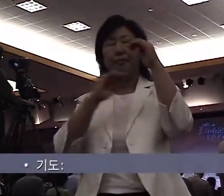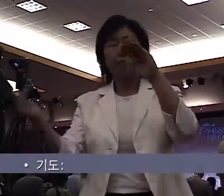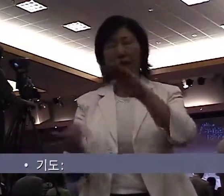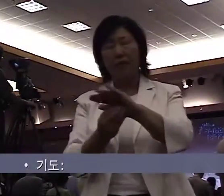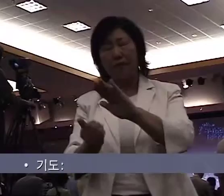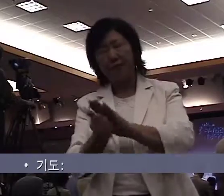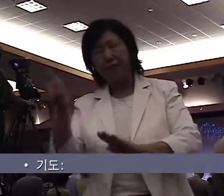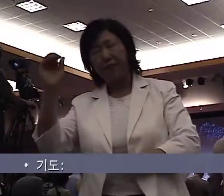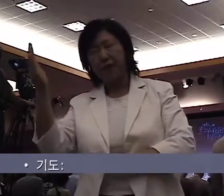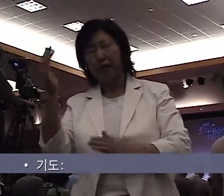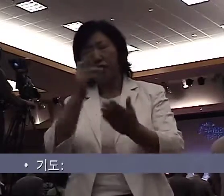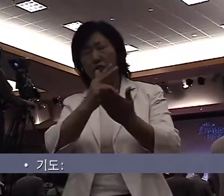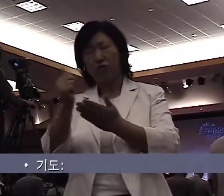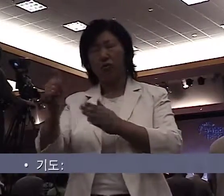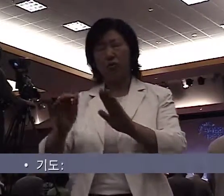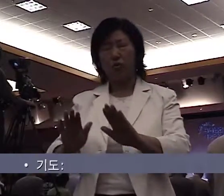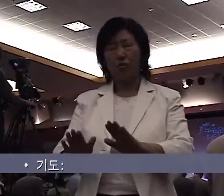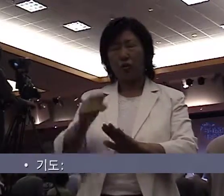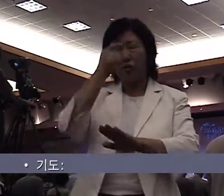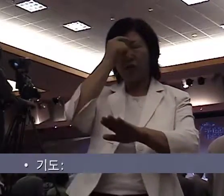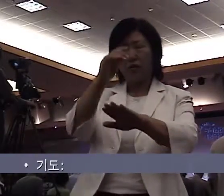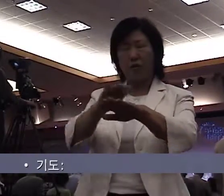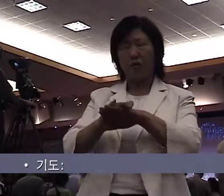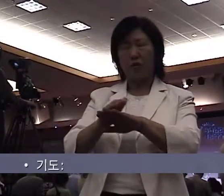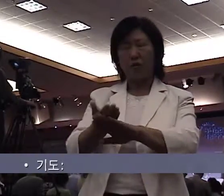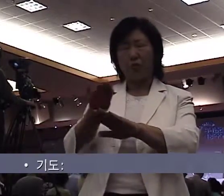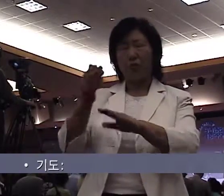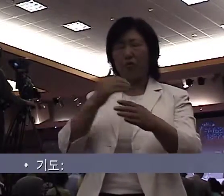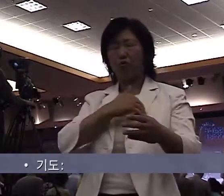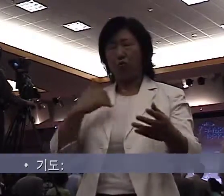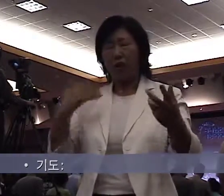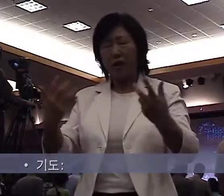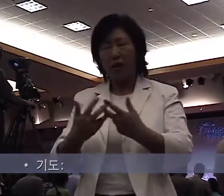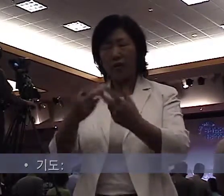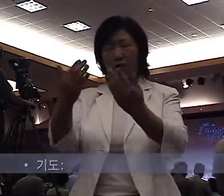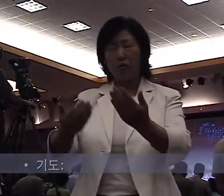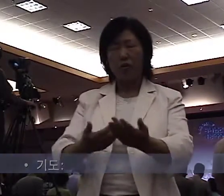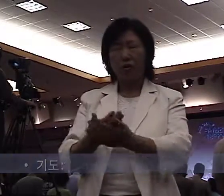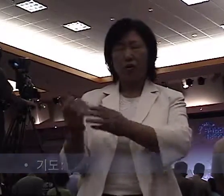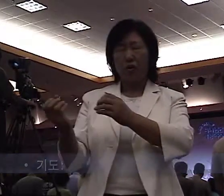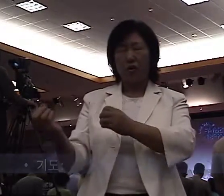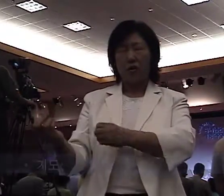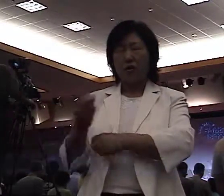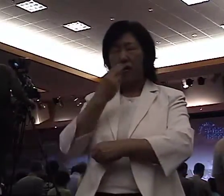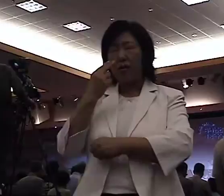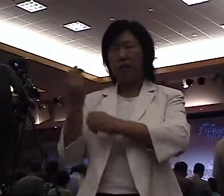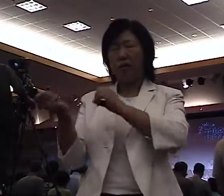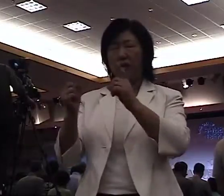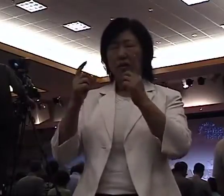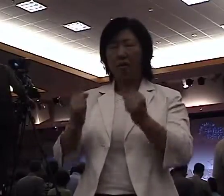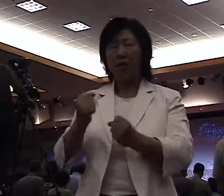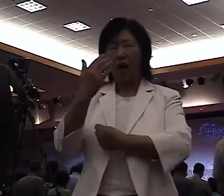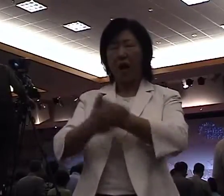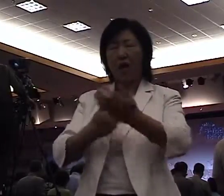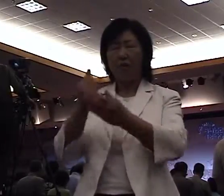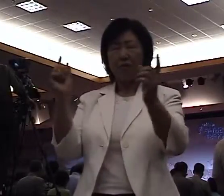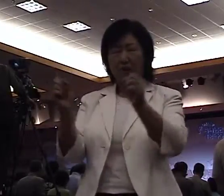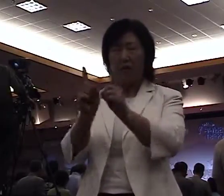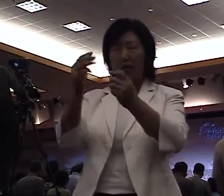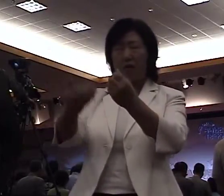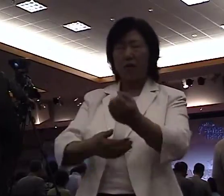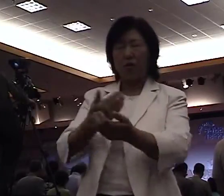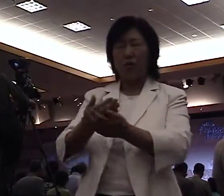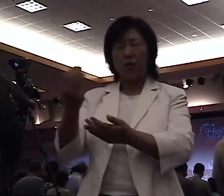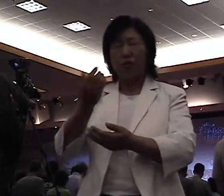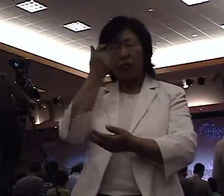소망이 되시는 주님, 오늘 이 예배 위에 충만하시옵소서. 살아계신 하나님을 만나게 하옵소서.